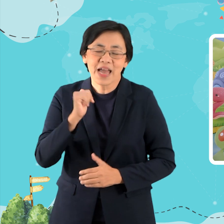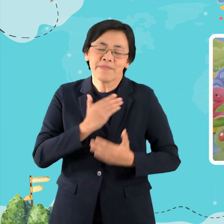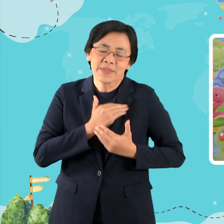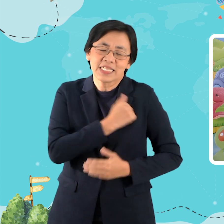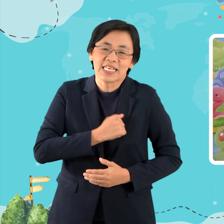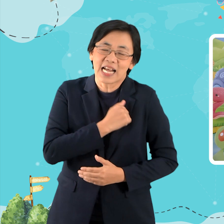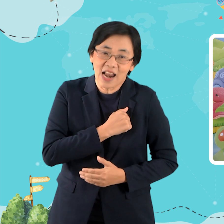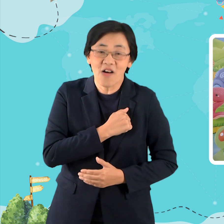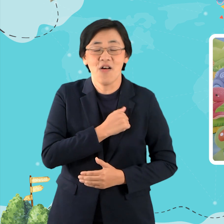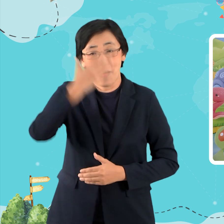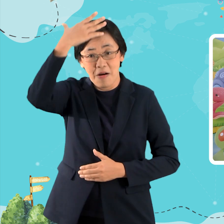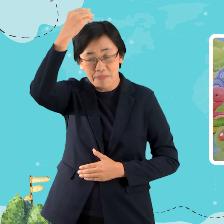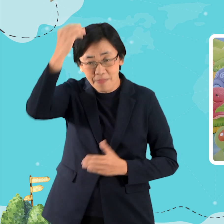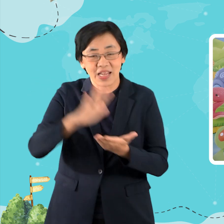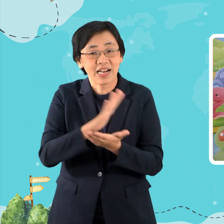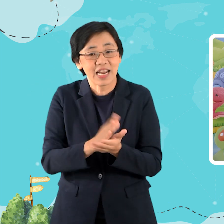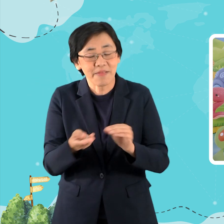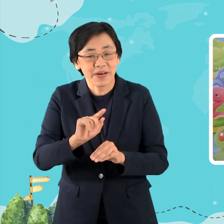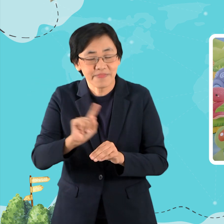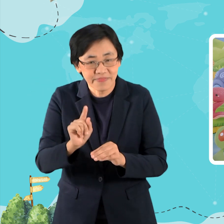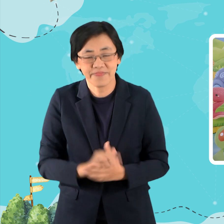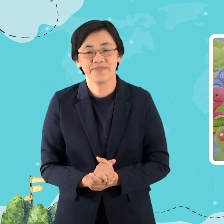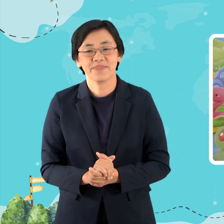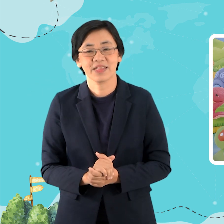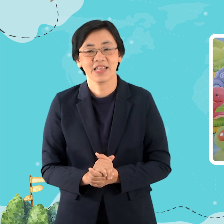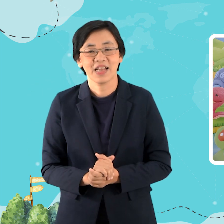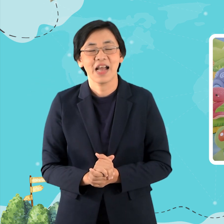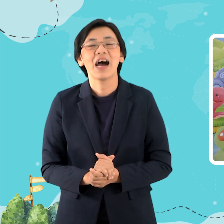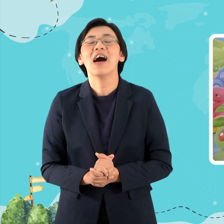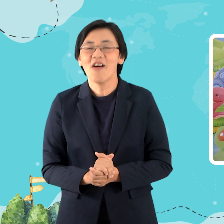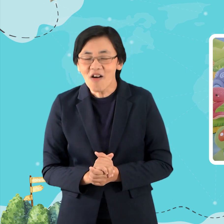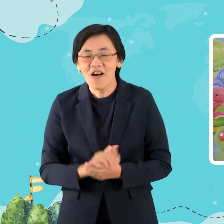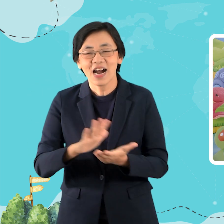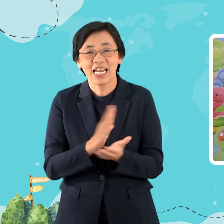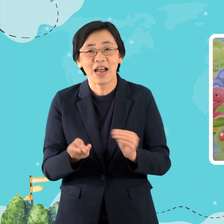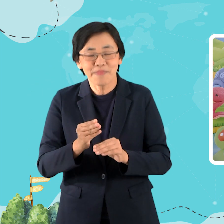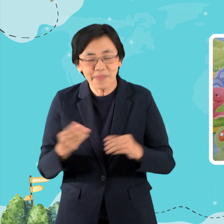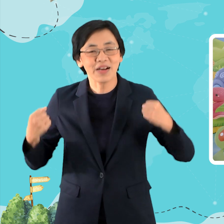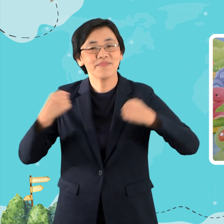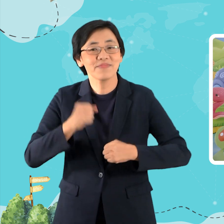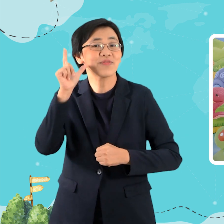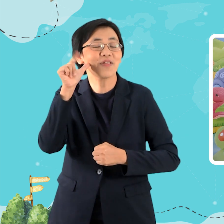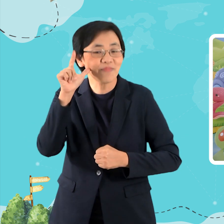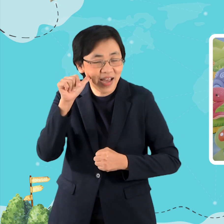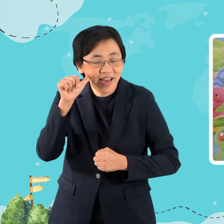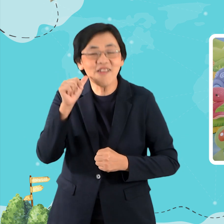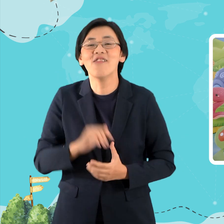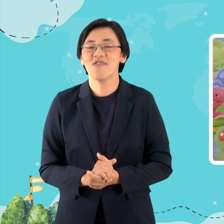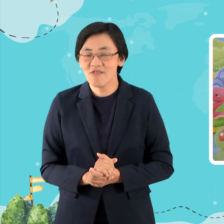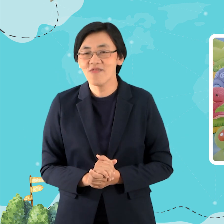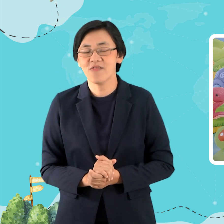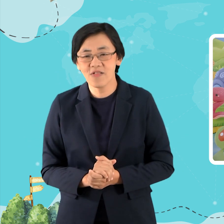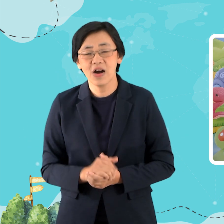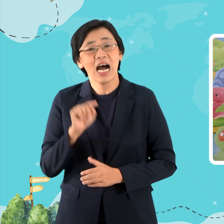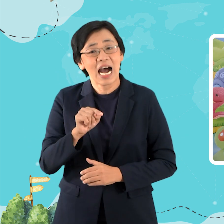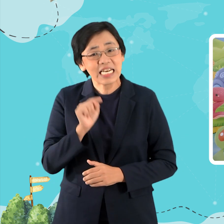ราจะไปพับกระดาษกับพี่ปอมครับวันนี้นะครับเราจะไปพับเป็นชุดคุณแม่กันเลยแล้วกลับมาช่วงหน้านะจ๊ะเราจะ